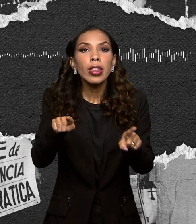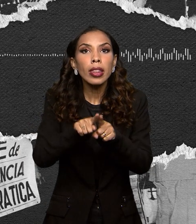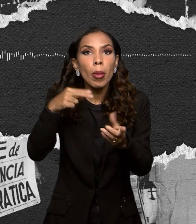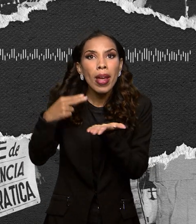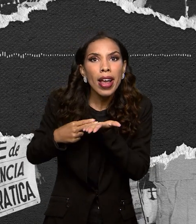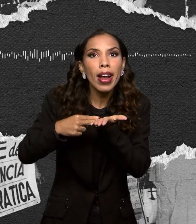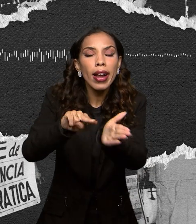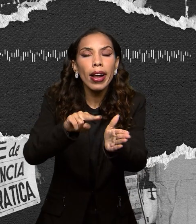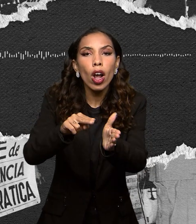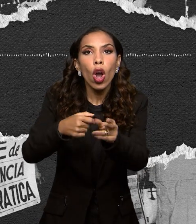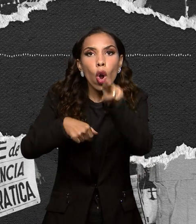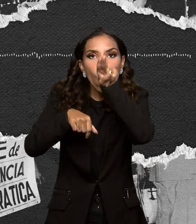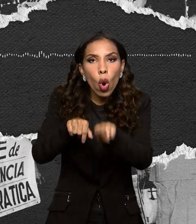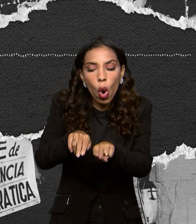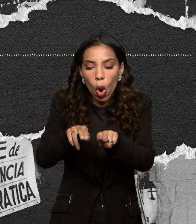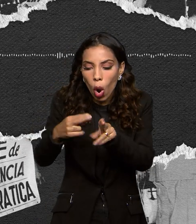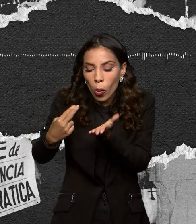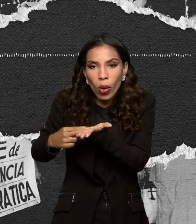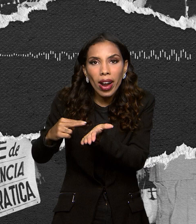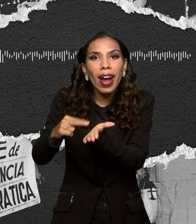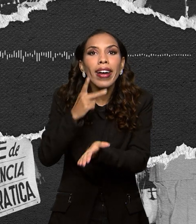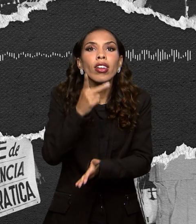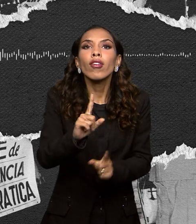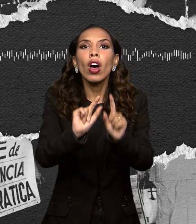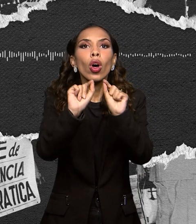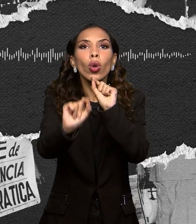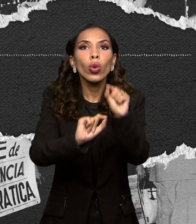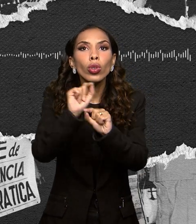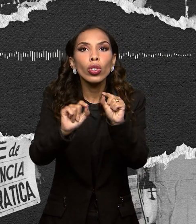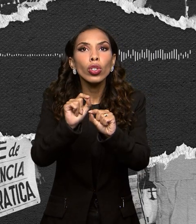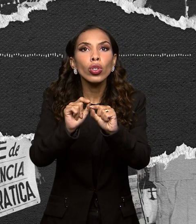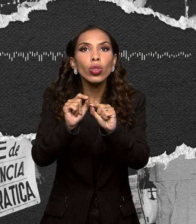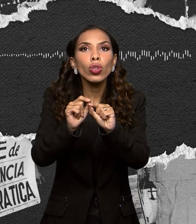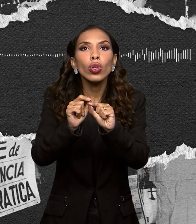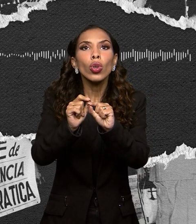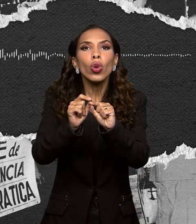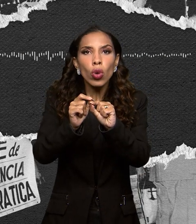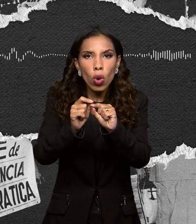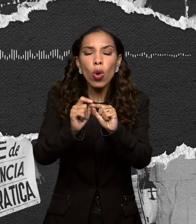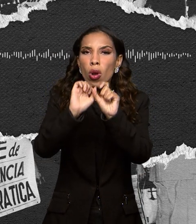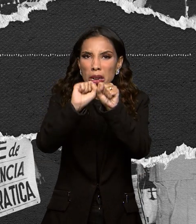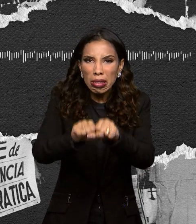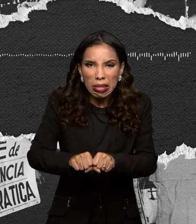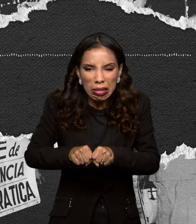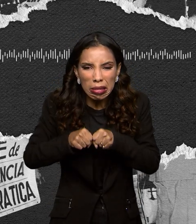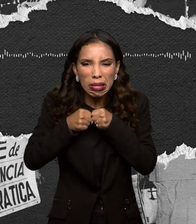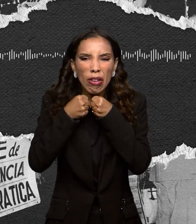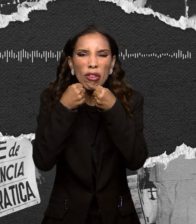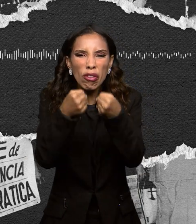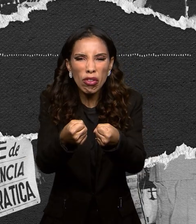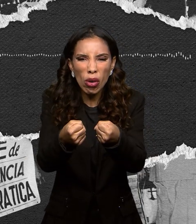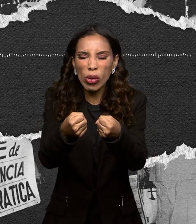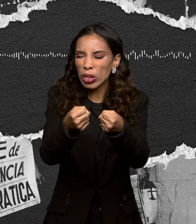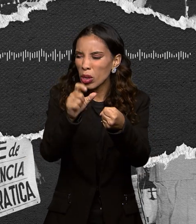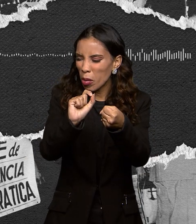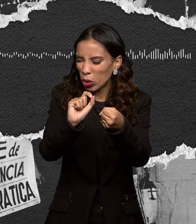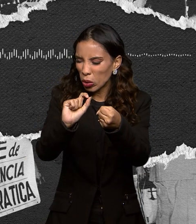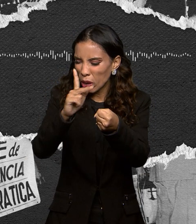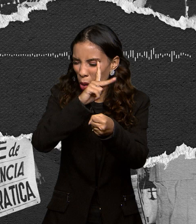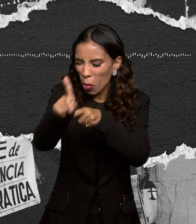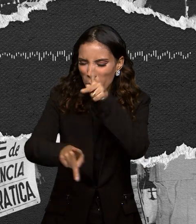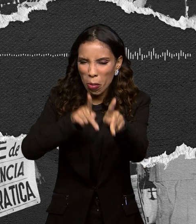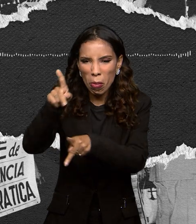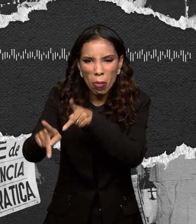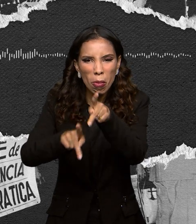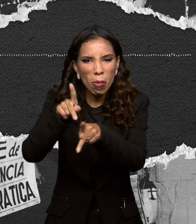ao lado do seu corpo que diz: mais uma vez, as forças que os interesses contra o povo coordenaram